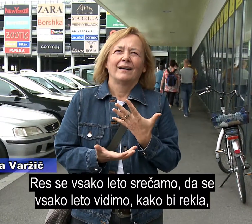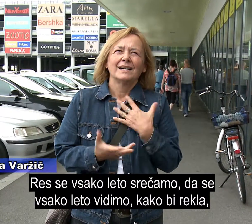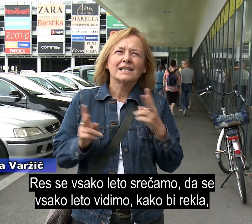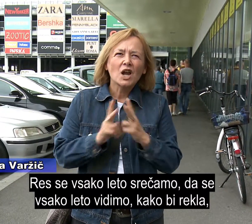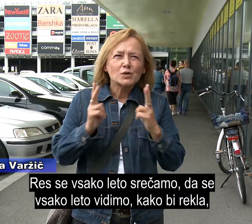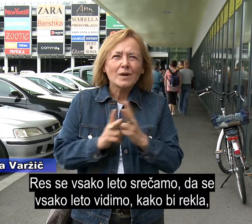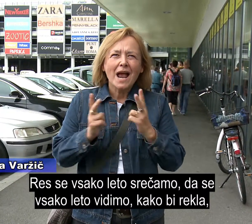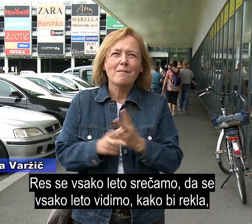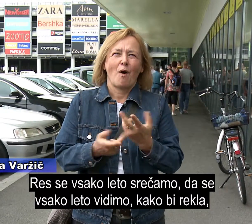Op één.